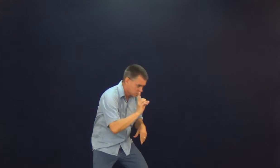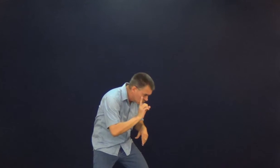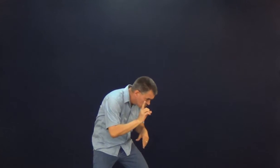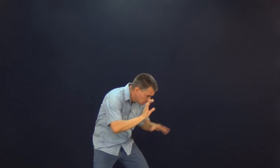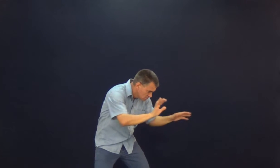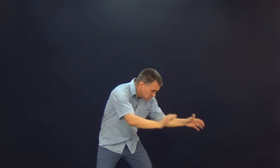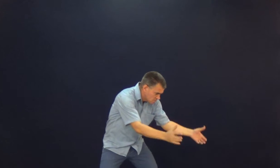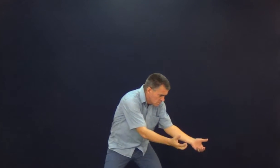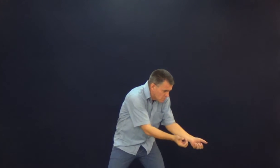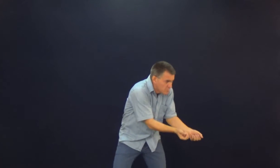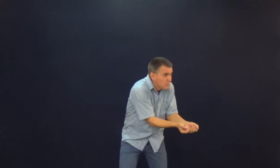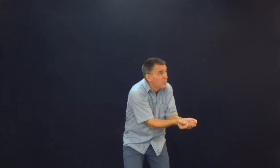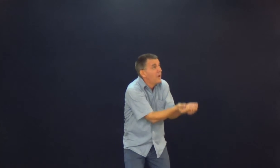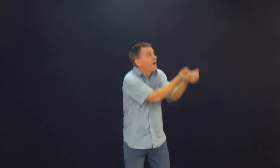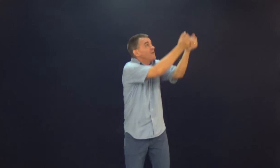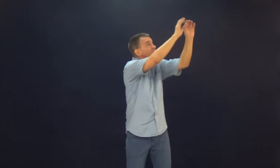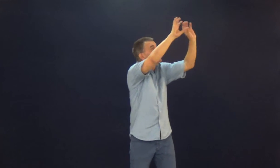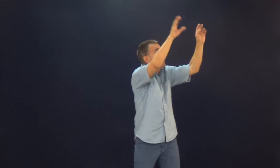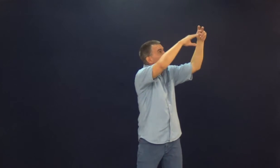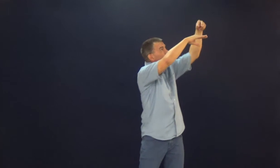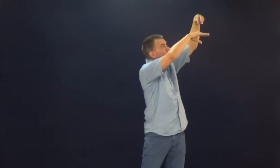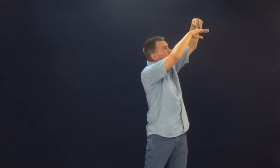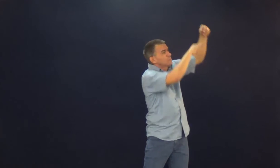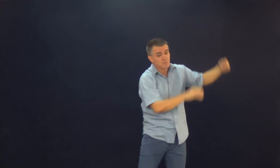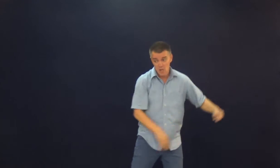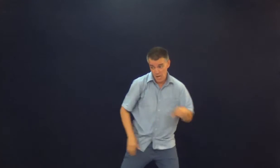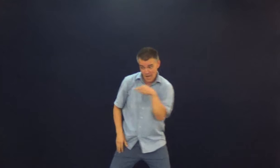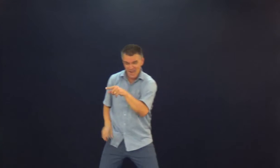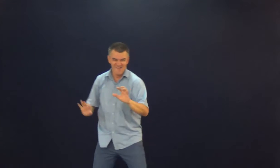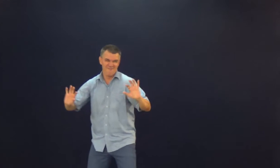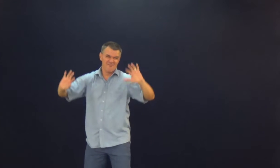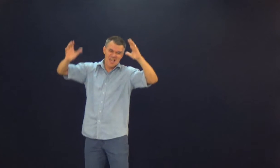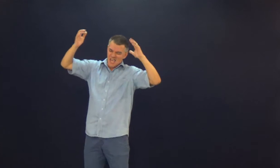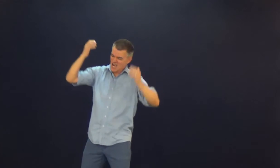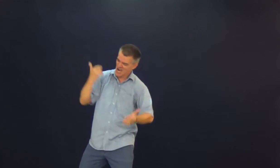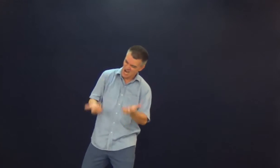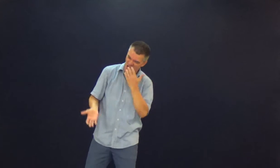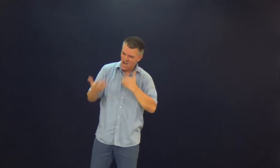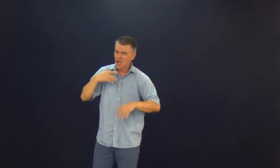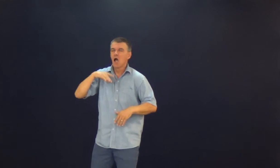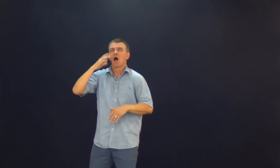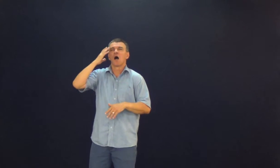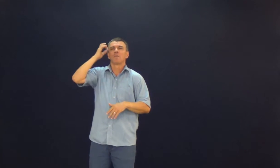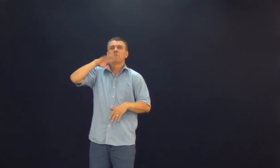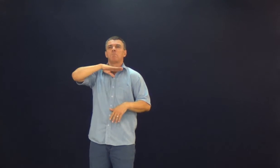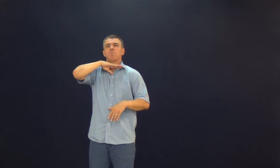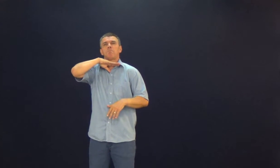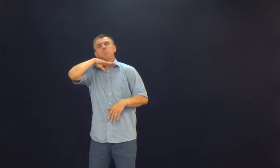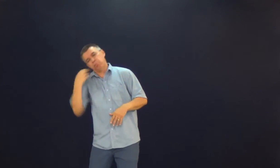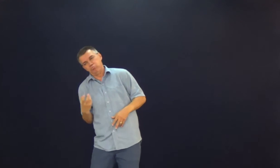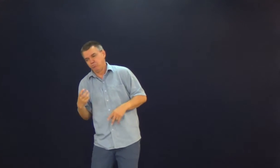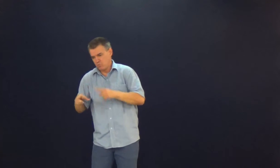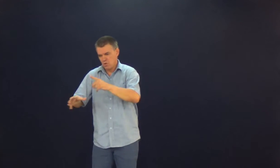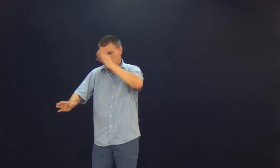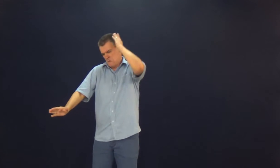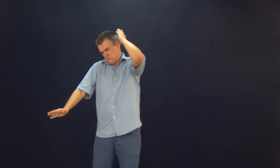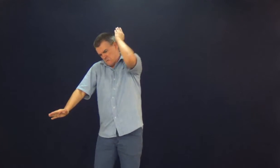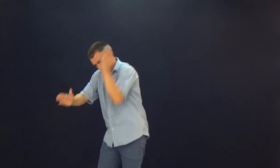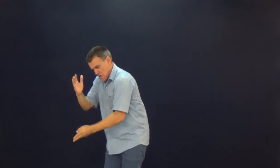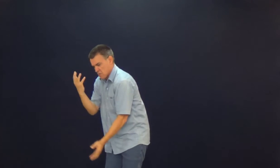veio buscá-lo e levá-lo para o céu e o outro continuava comendo e bebendo e chegou